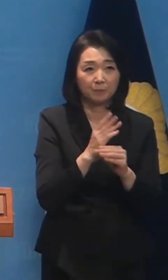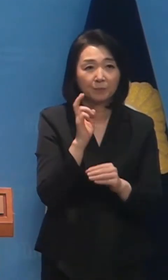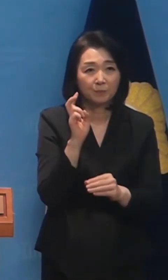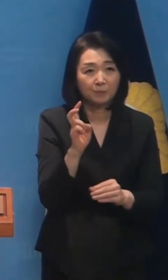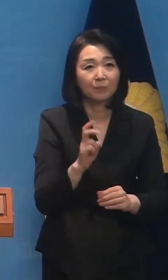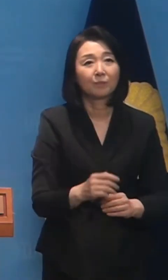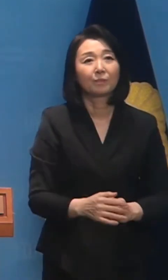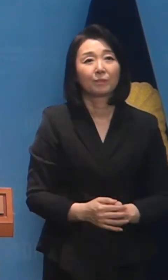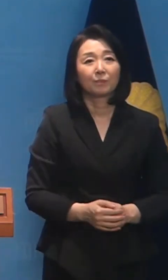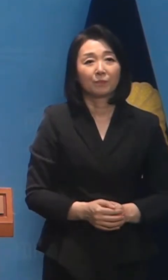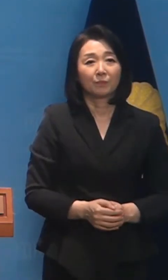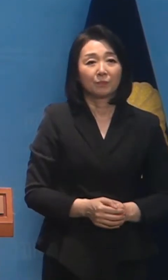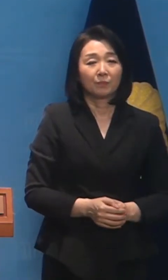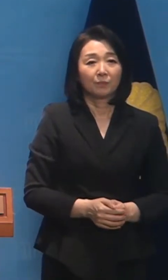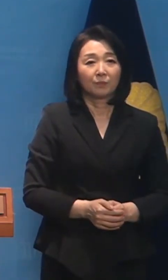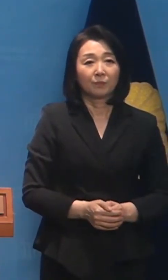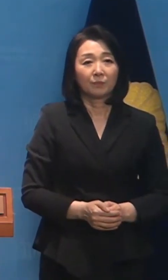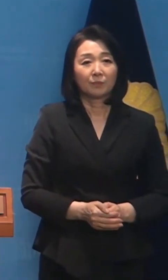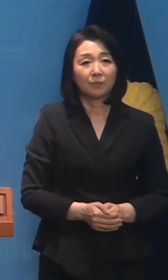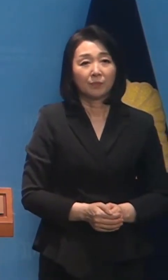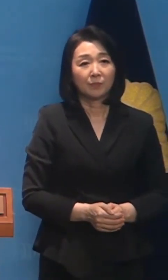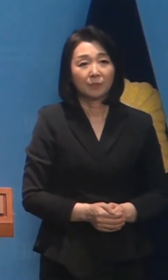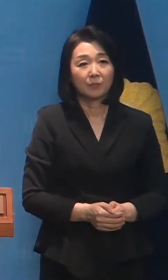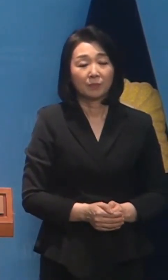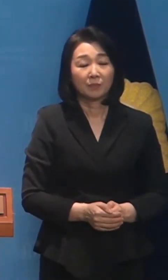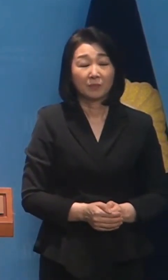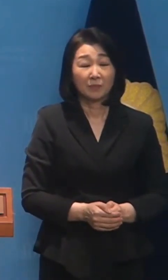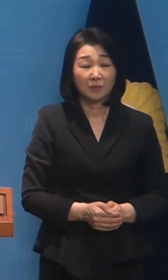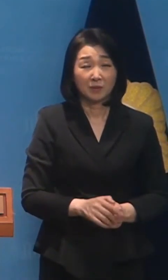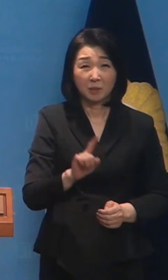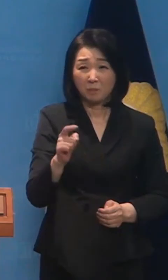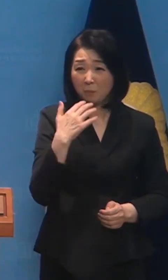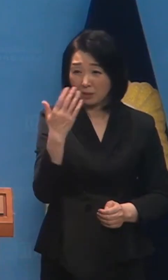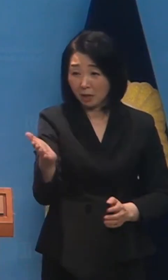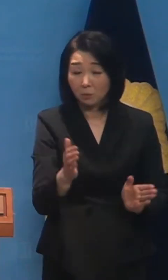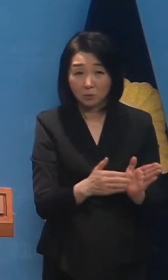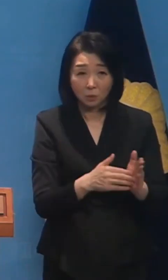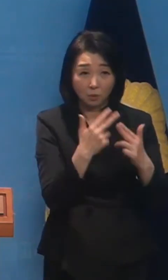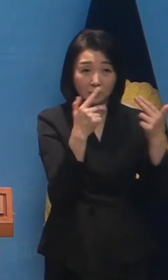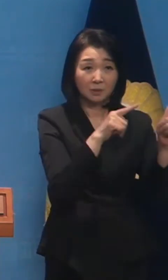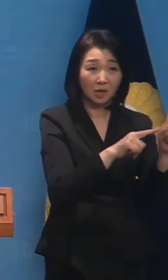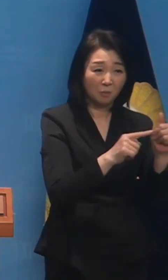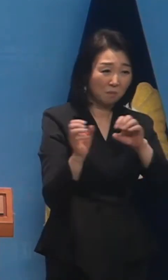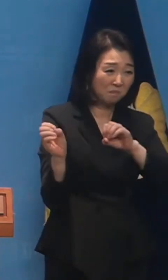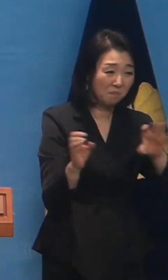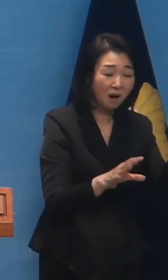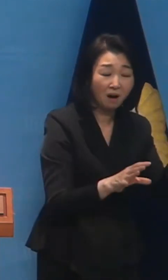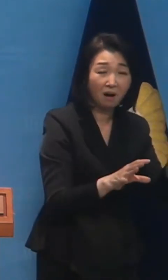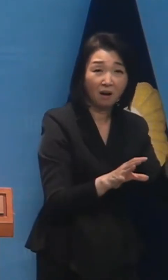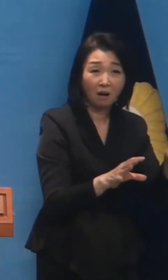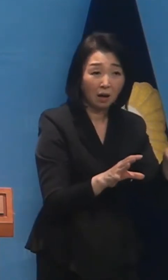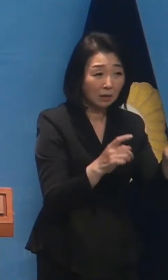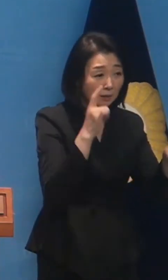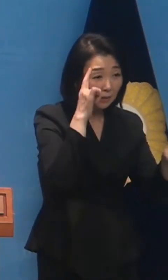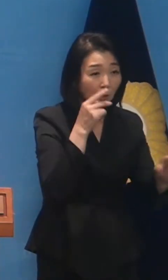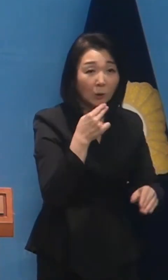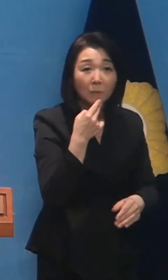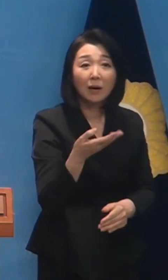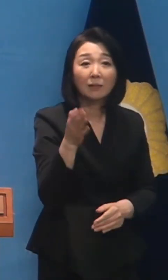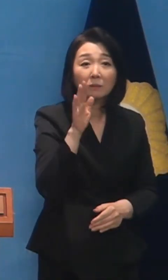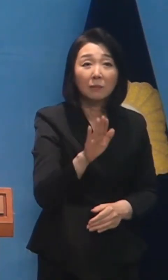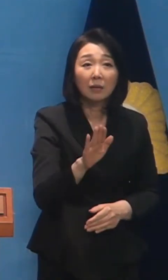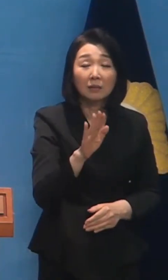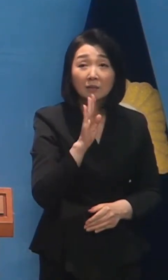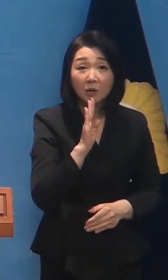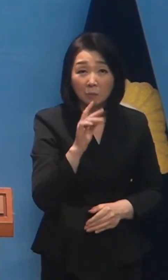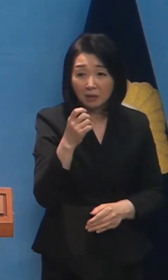계신 실체적 위험입니다. 100번 양보해서 이재명 후보 본인은 그런 의도가 없다고 할지라도